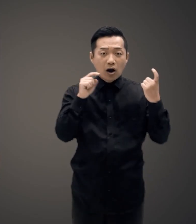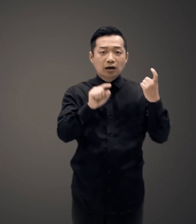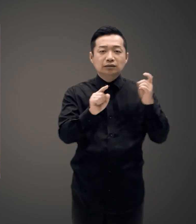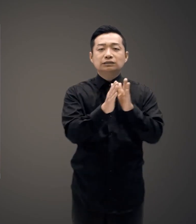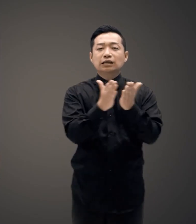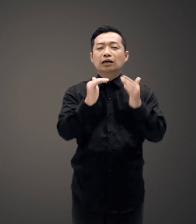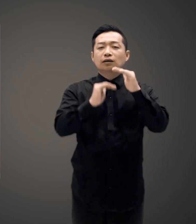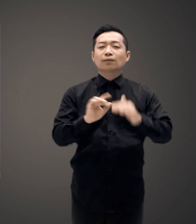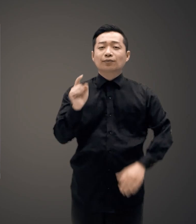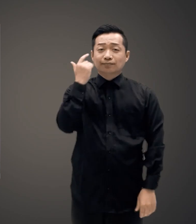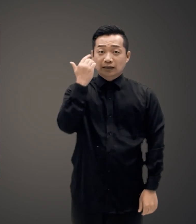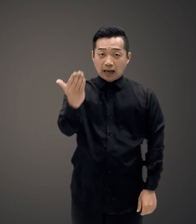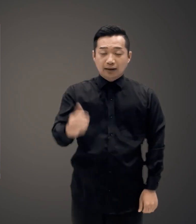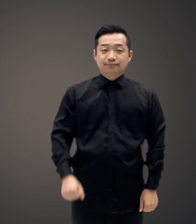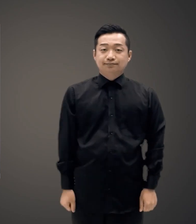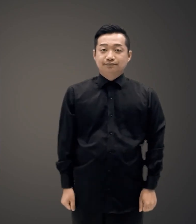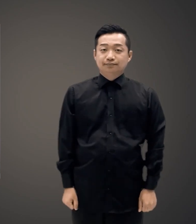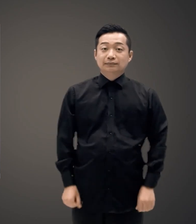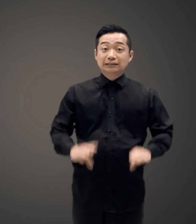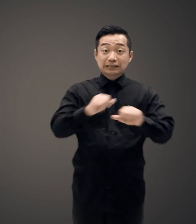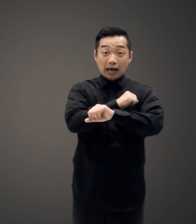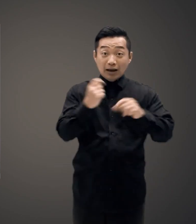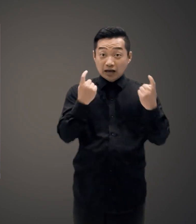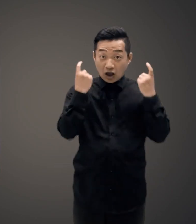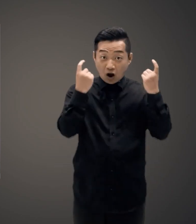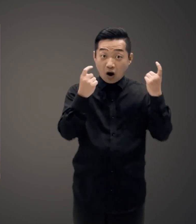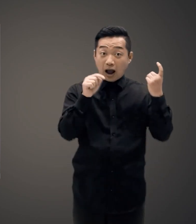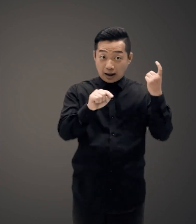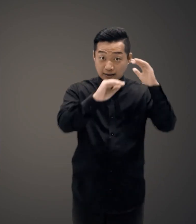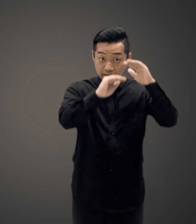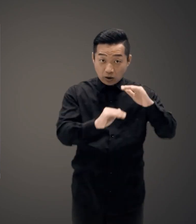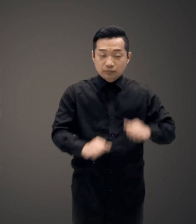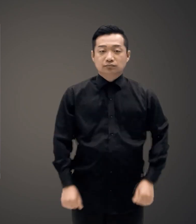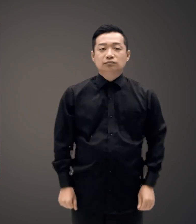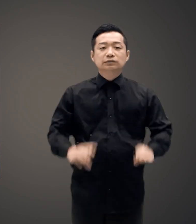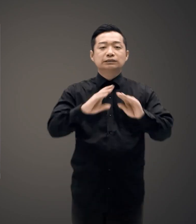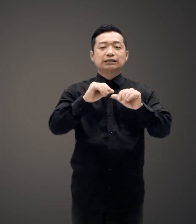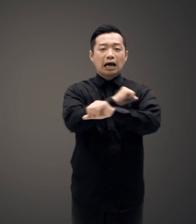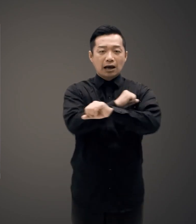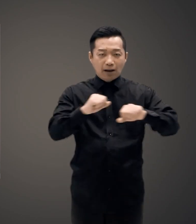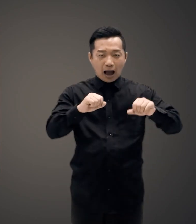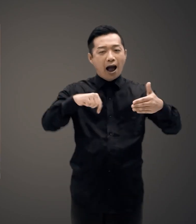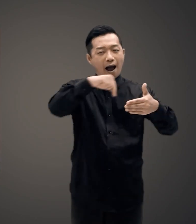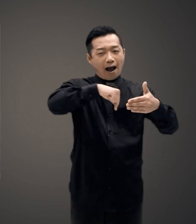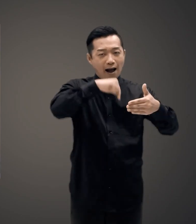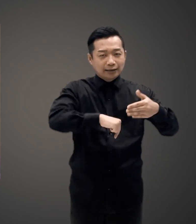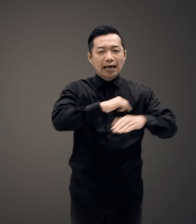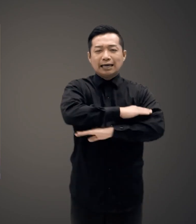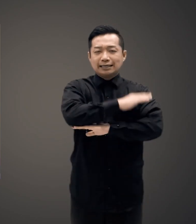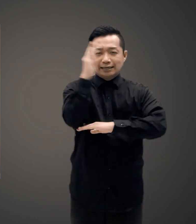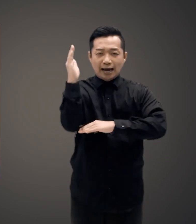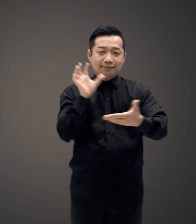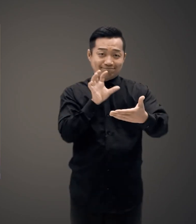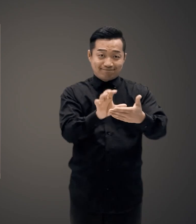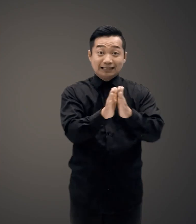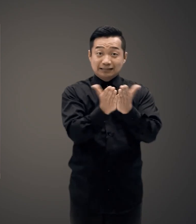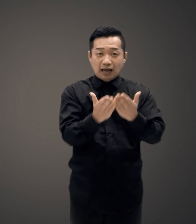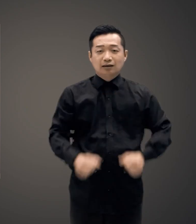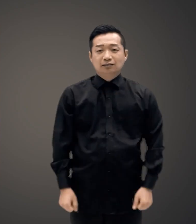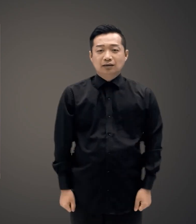사막여행은 어떤 책인가요? 사막여행은 사막이 품고 있는 이야기들을 담은